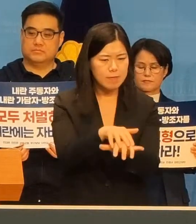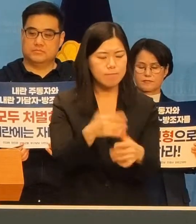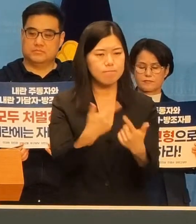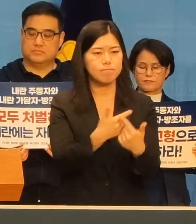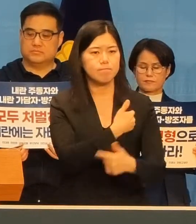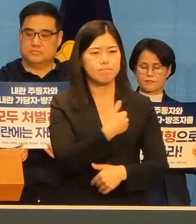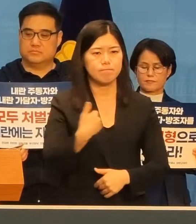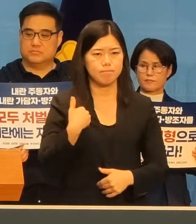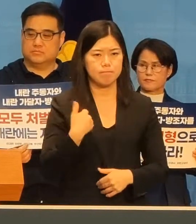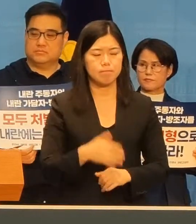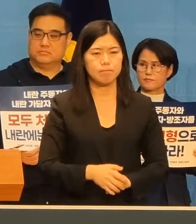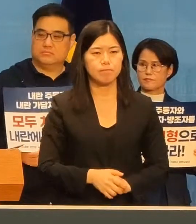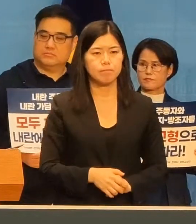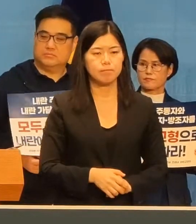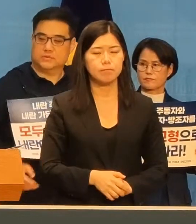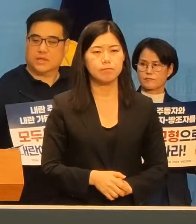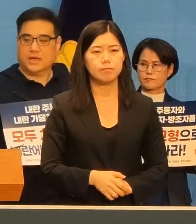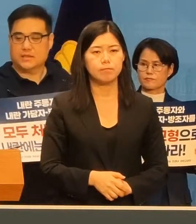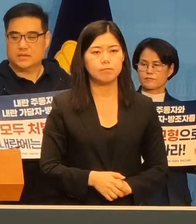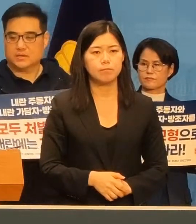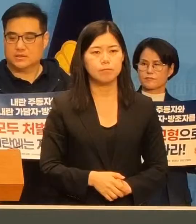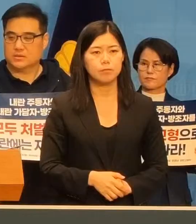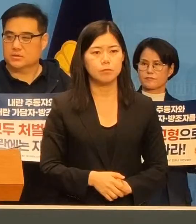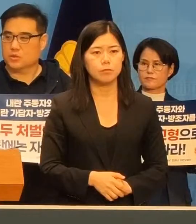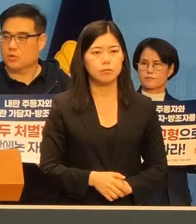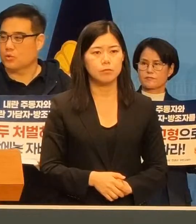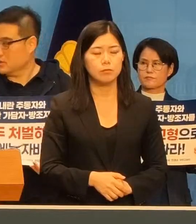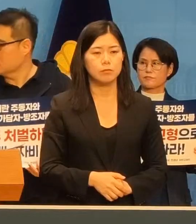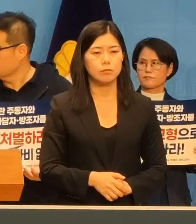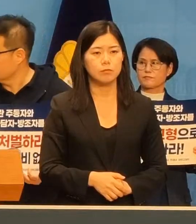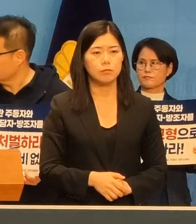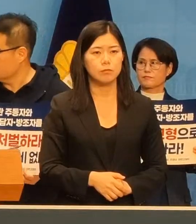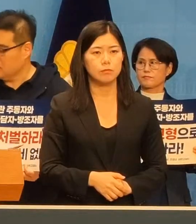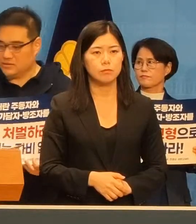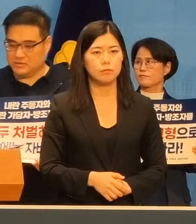부산당당 대독 민민훈 허성조. 개인 의견.